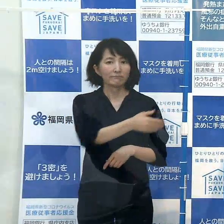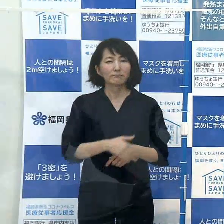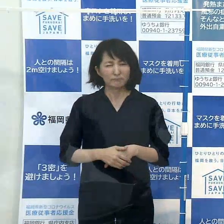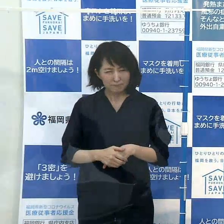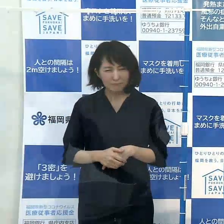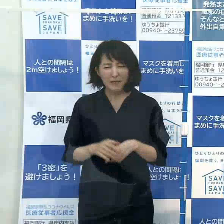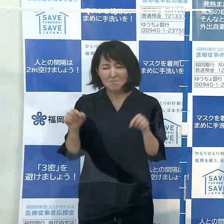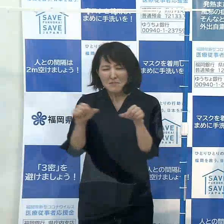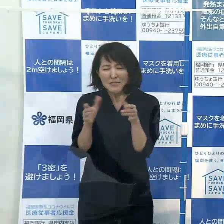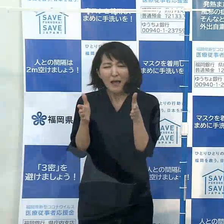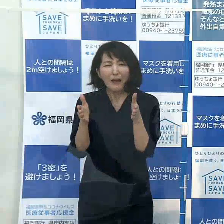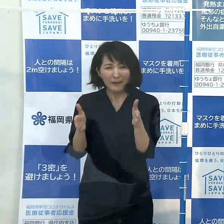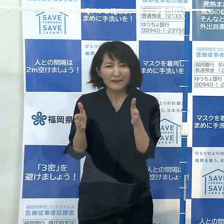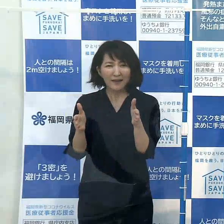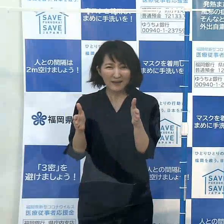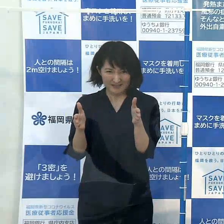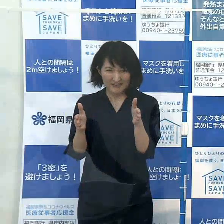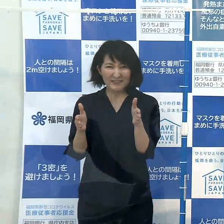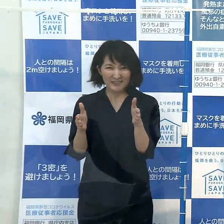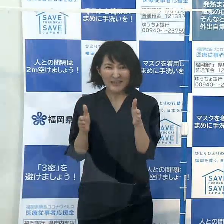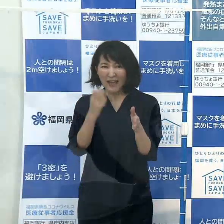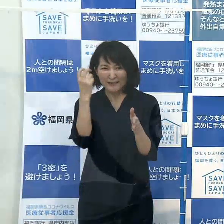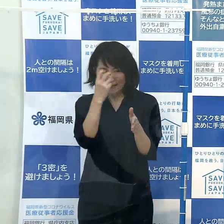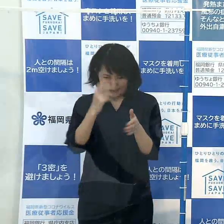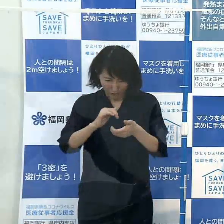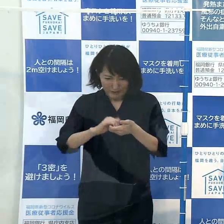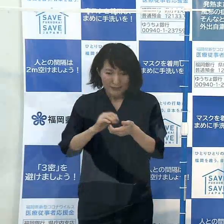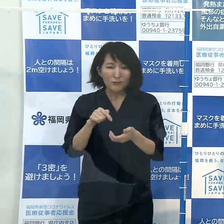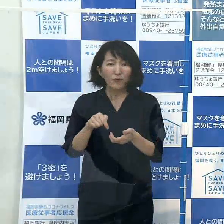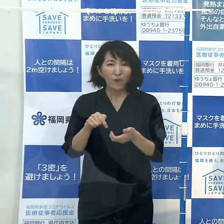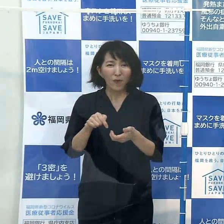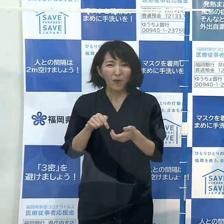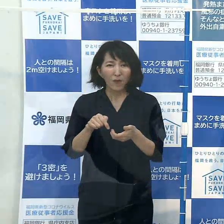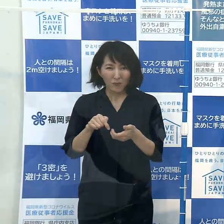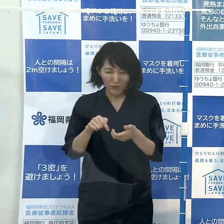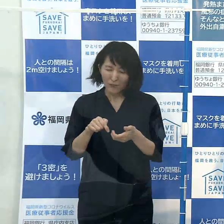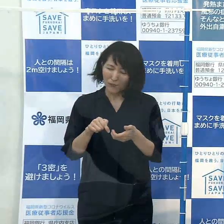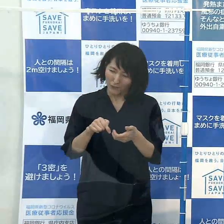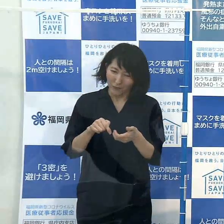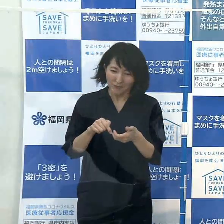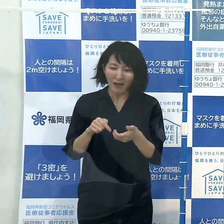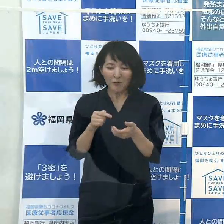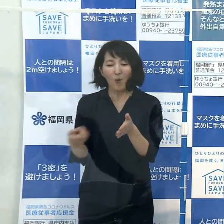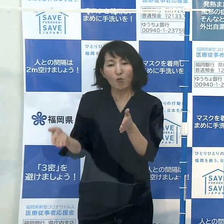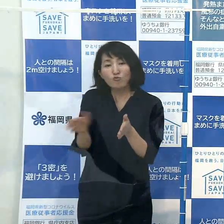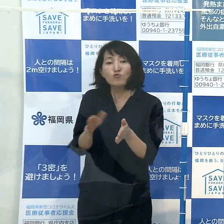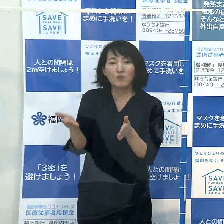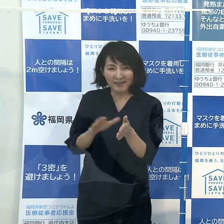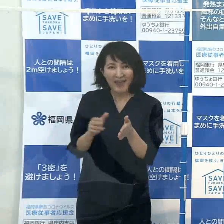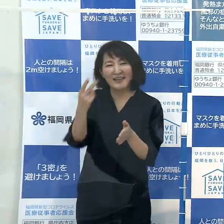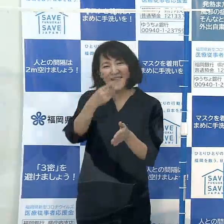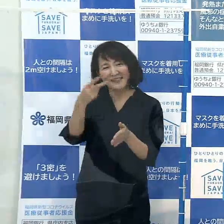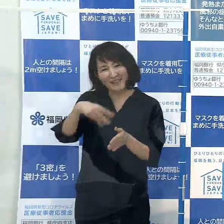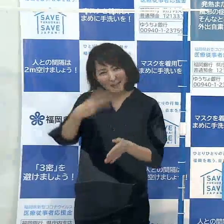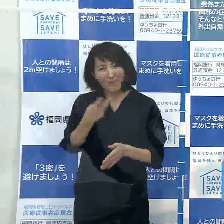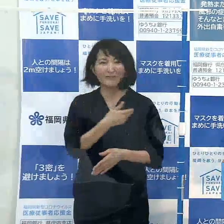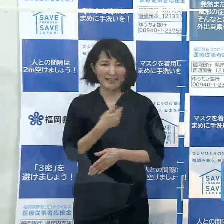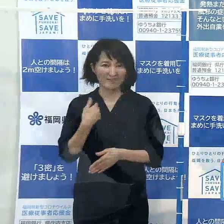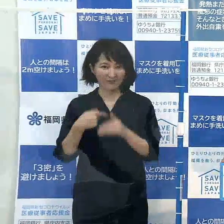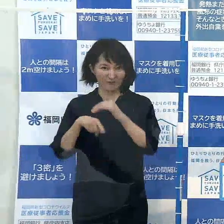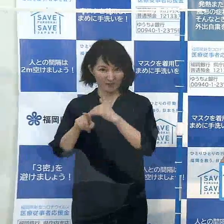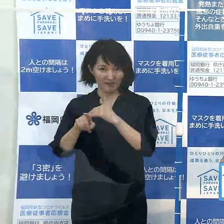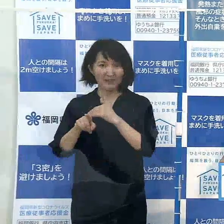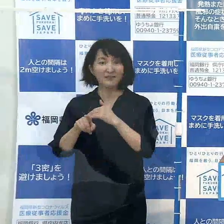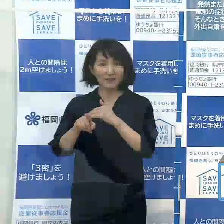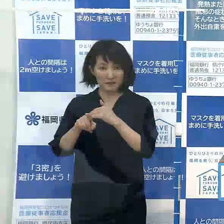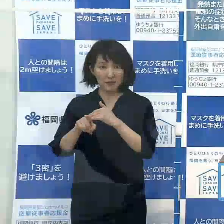短期間にやれるようなキットを入れたりね、そういうのもやった上で今2300ですね。でプラスアルファ、例えば新しい